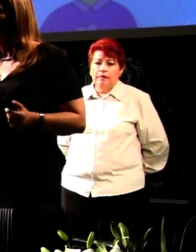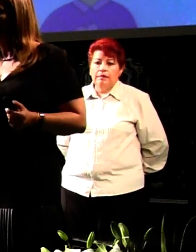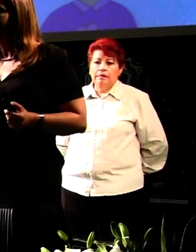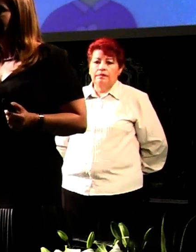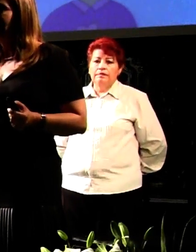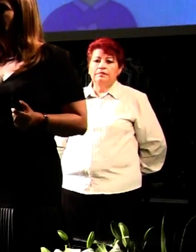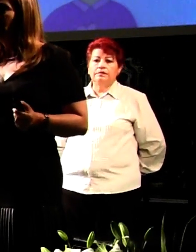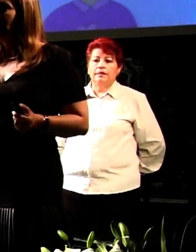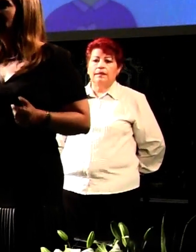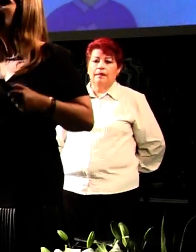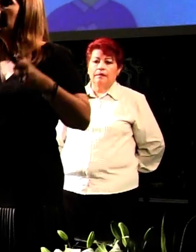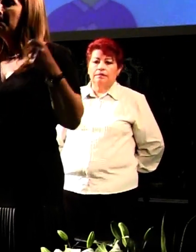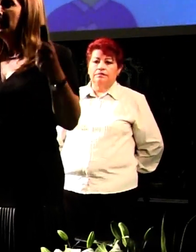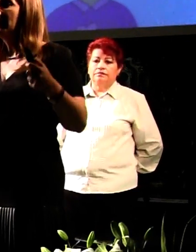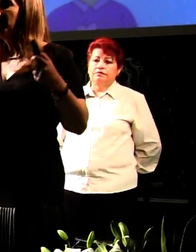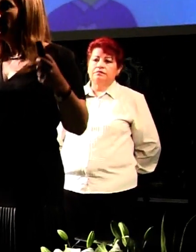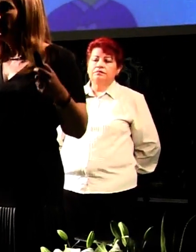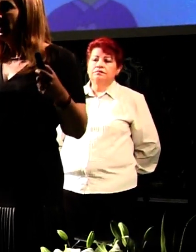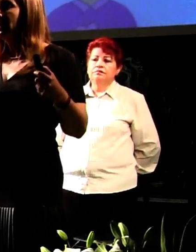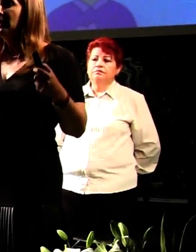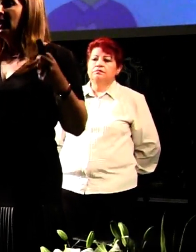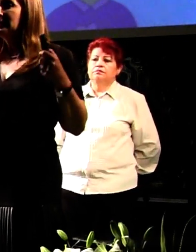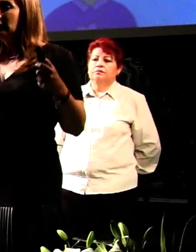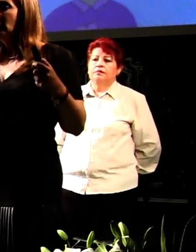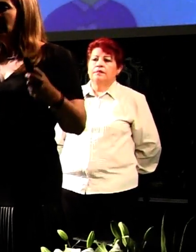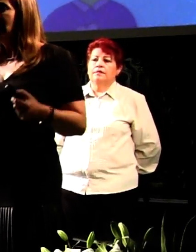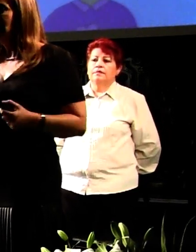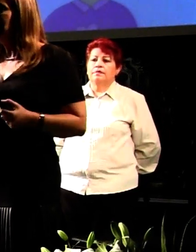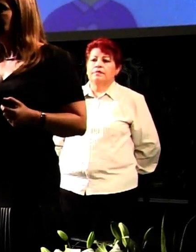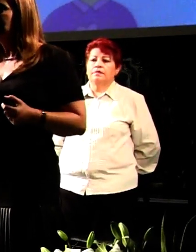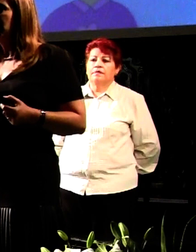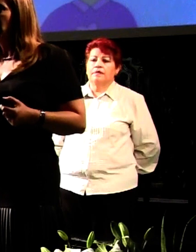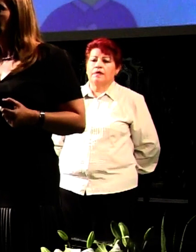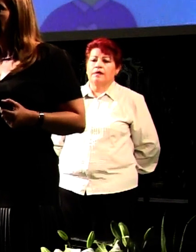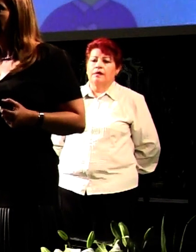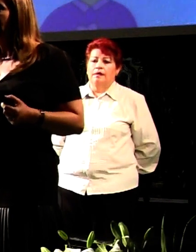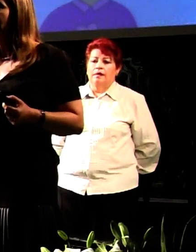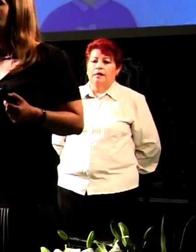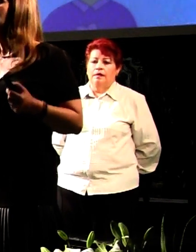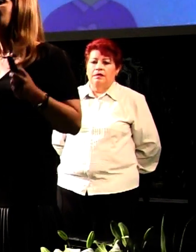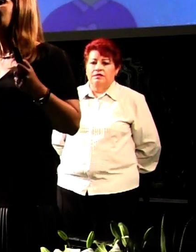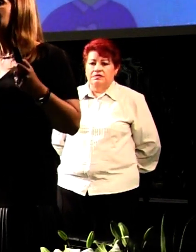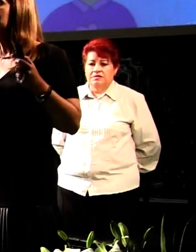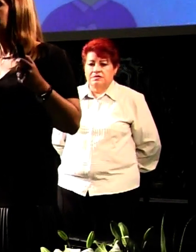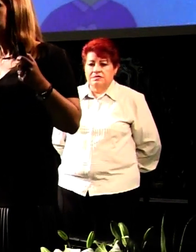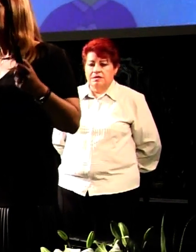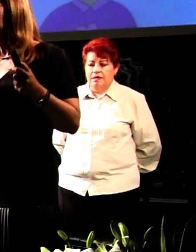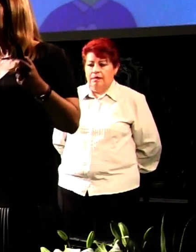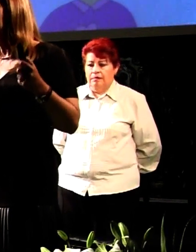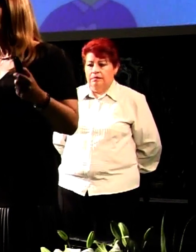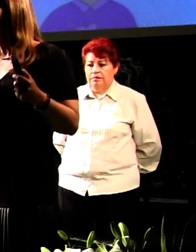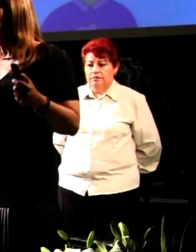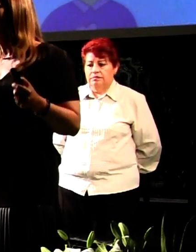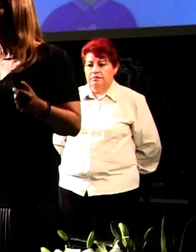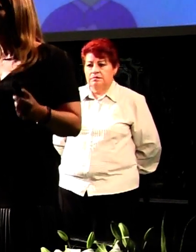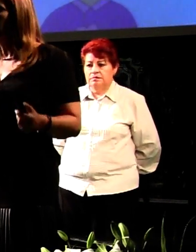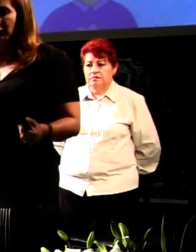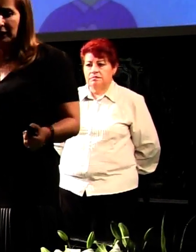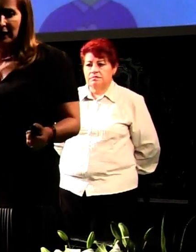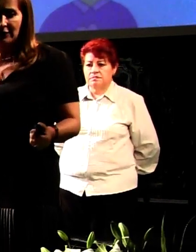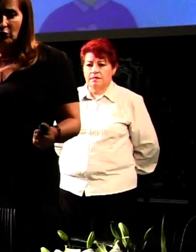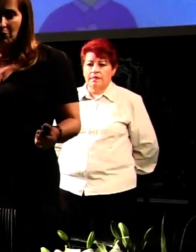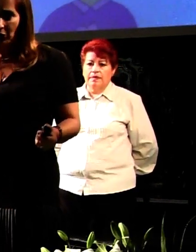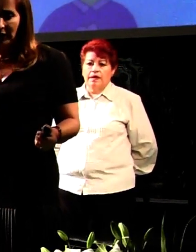concreto, como lo decía anteriormente, para poder hacer un análisis de mi personalidad y ver qué es realmente lo que